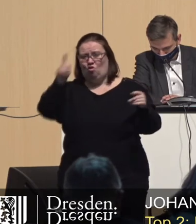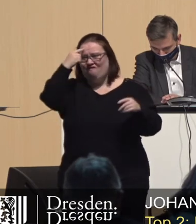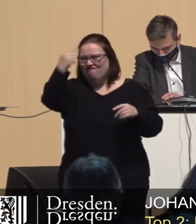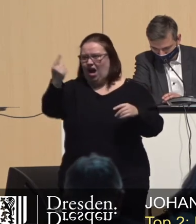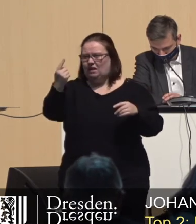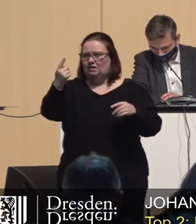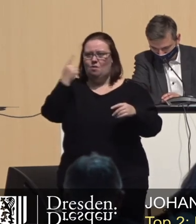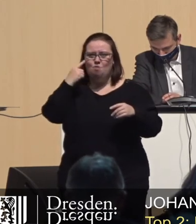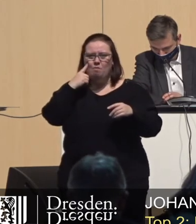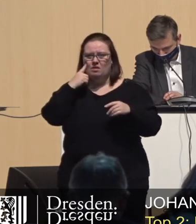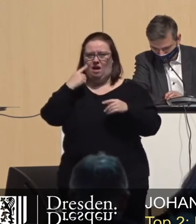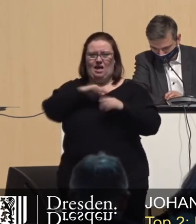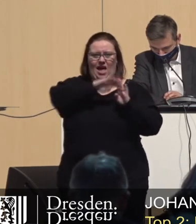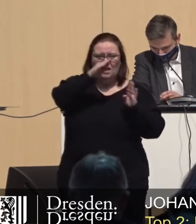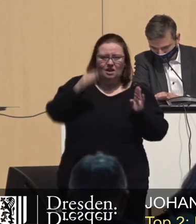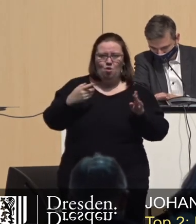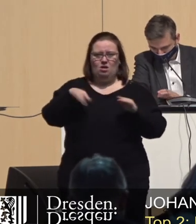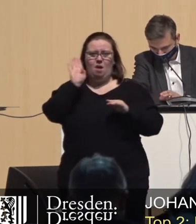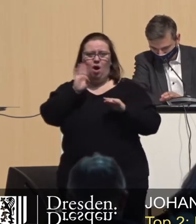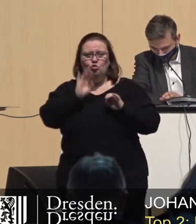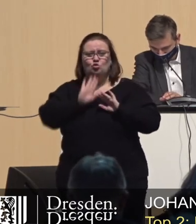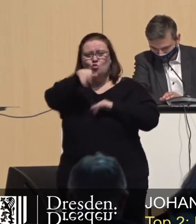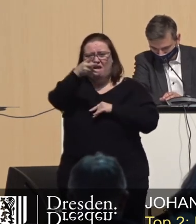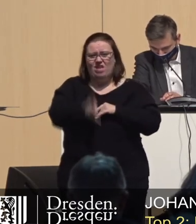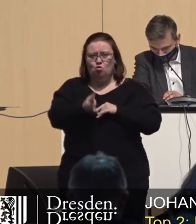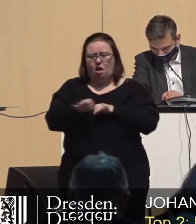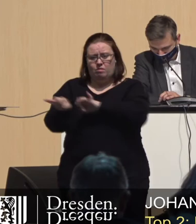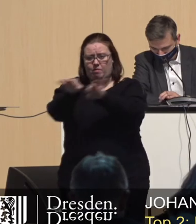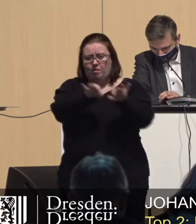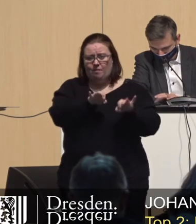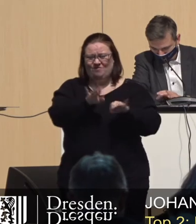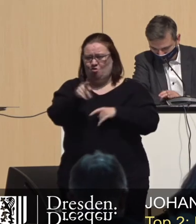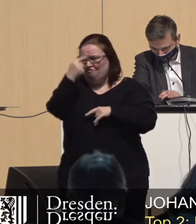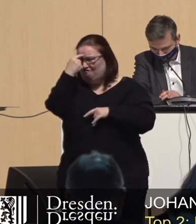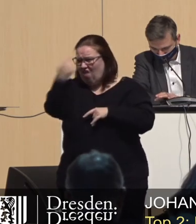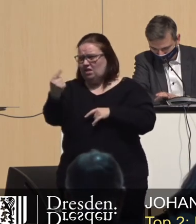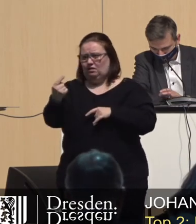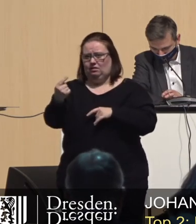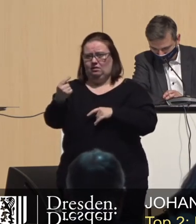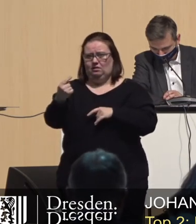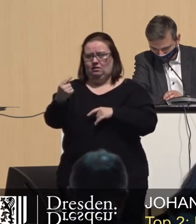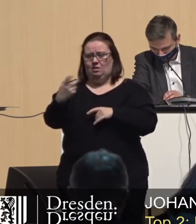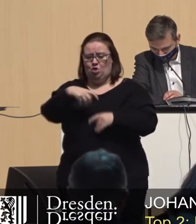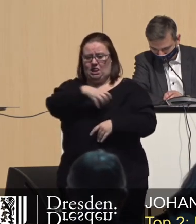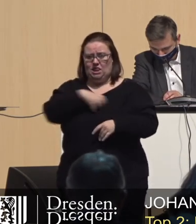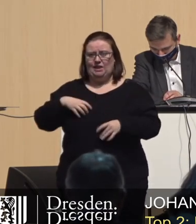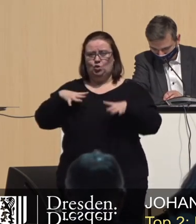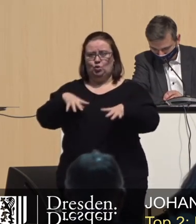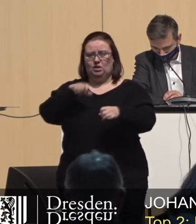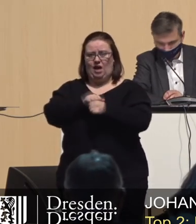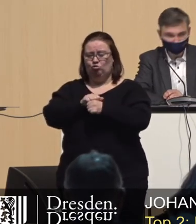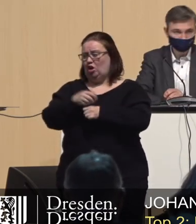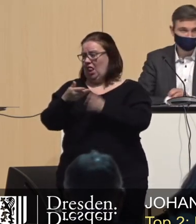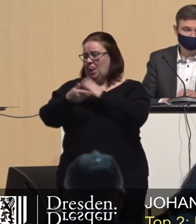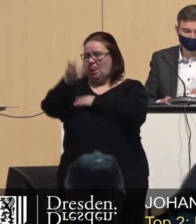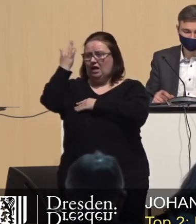doch, wie die Inzidenz im Erzgebirge und im Kreis Bautzen ist. Über 400. Sie wissen doch auch, dass das Dresdner Gesundheitsamt seit